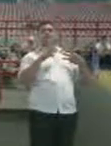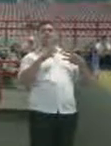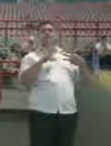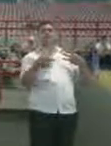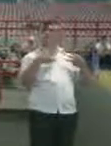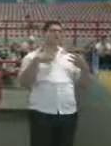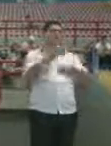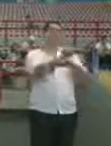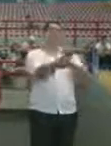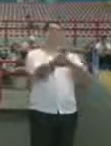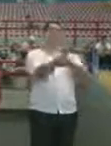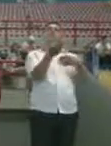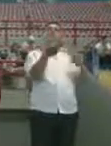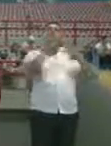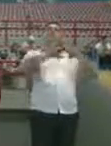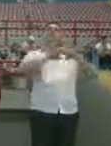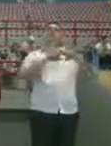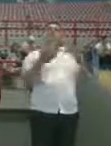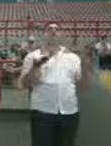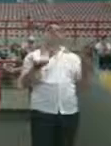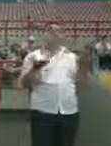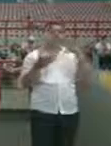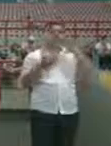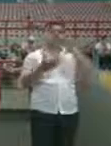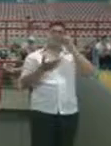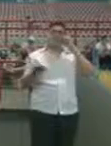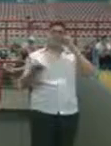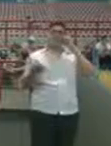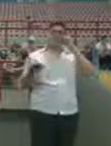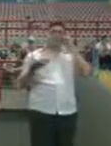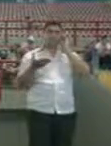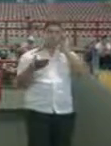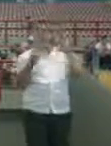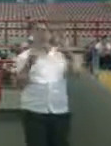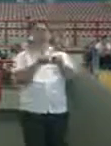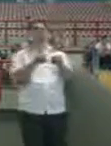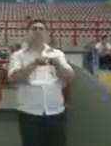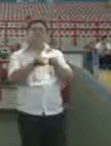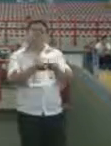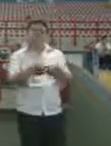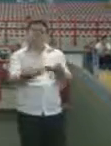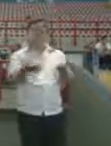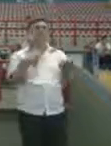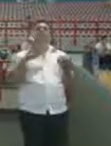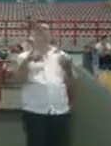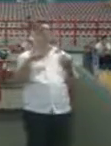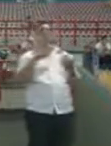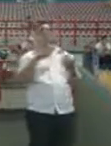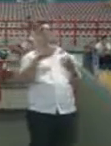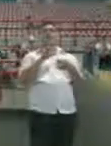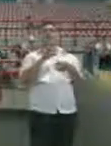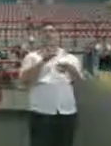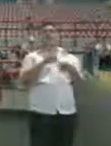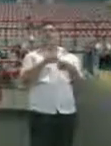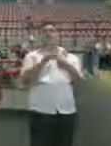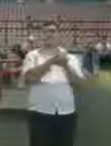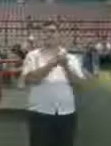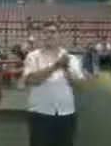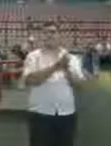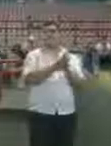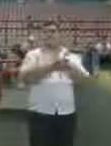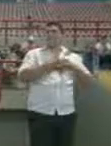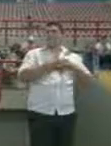o automóvel, por exemplo, hoje, que ainda é um bem de consumo altamente procurado, utiliza derivados do petróleo. Tá? A